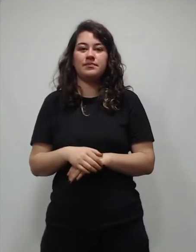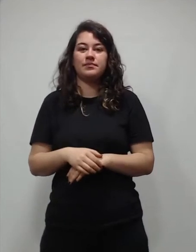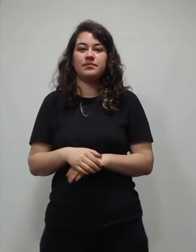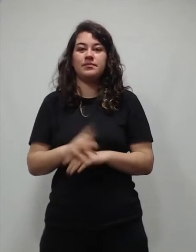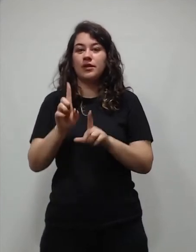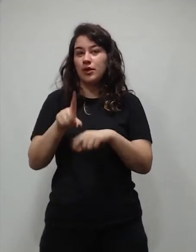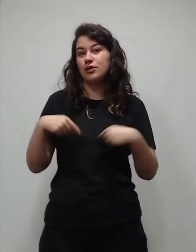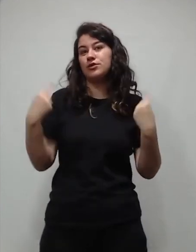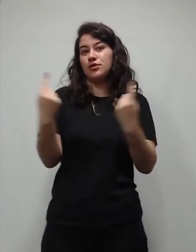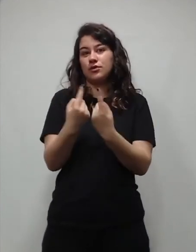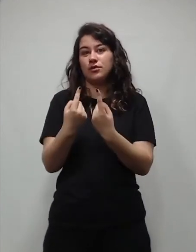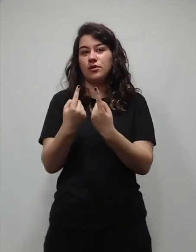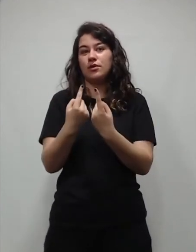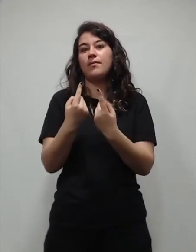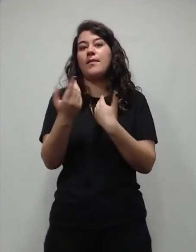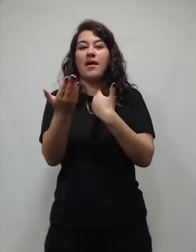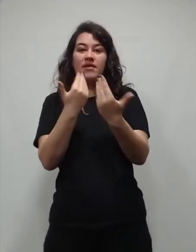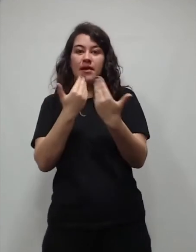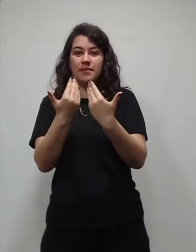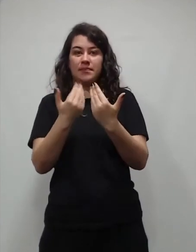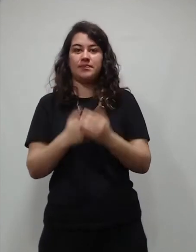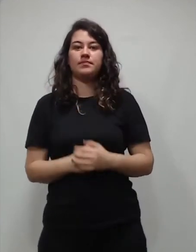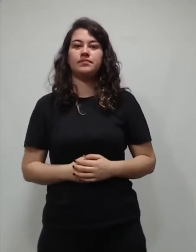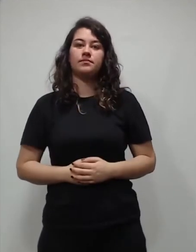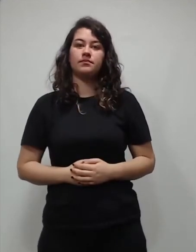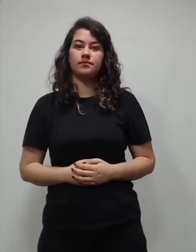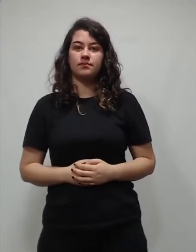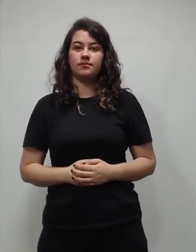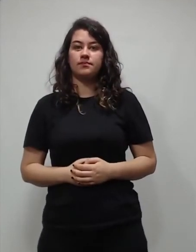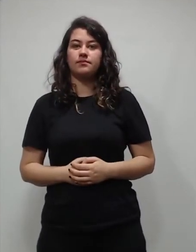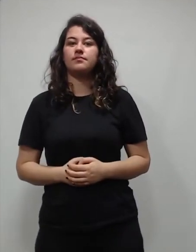Y nosotros vamos a conversar.